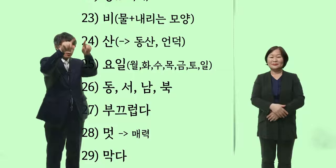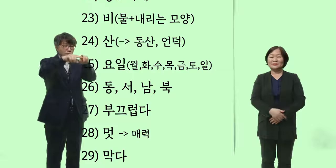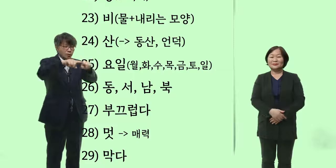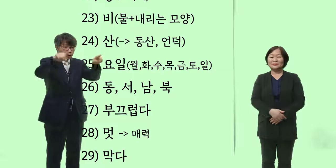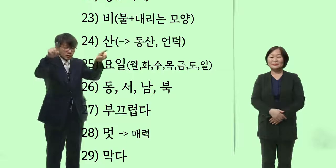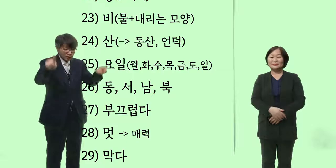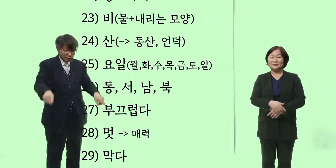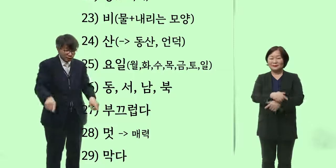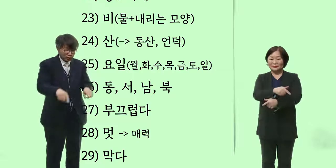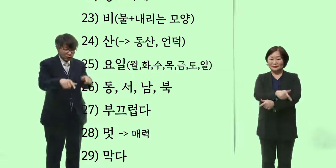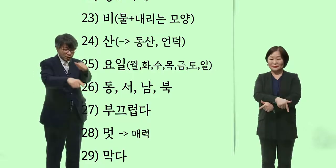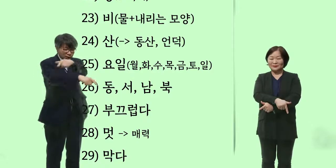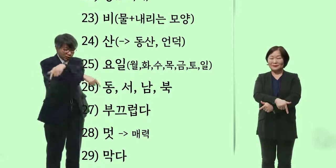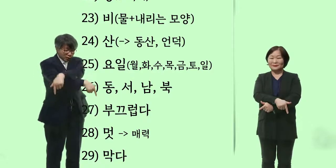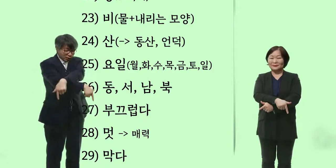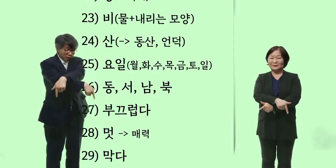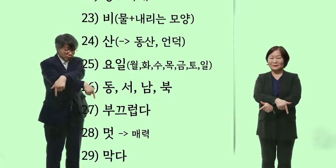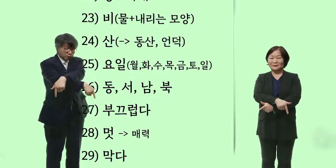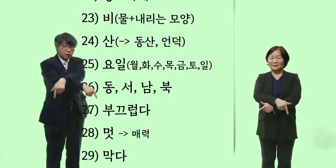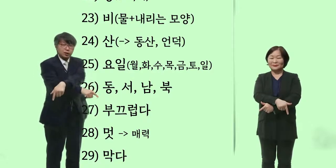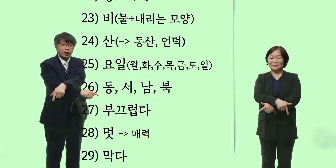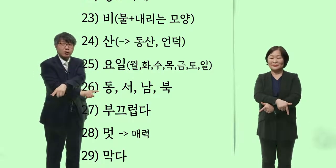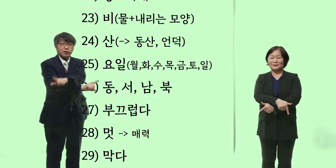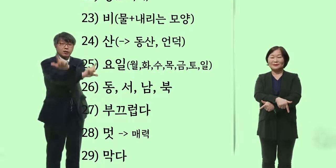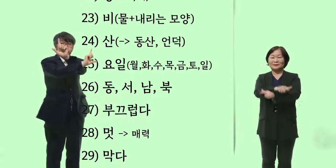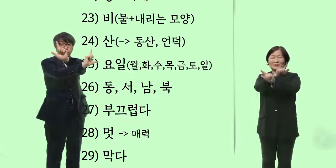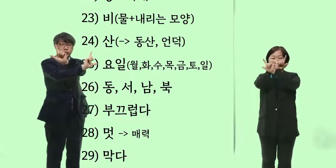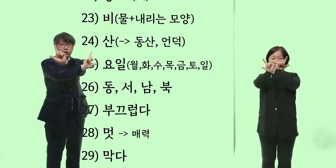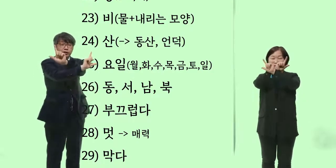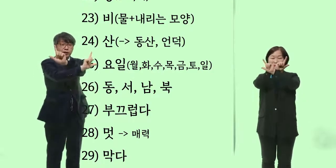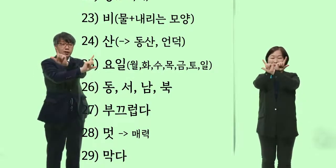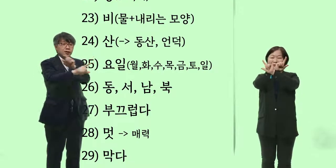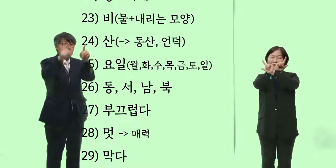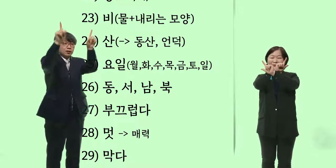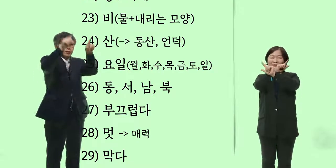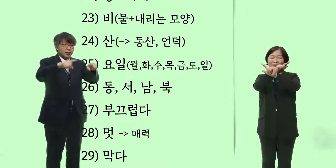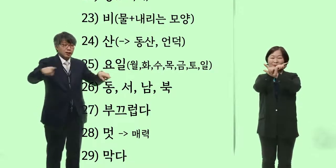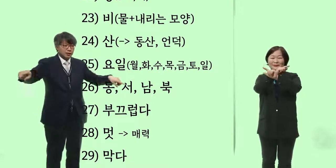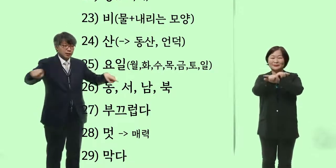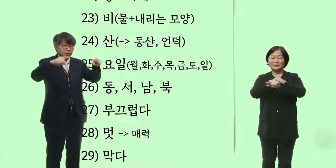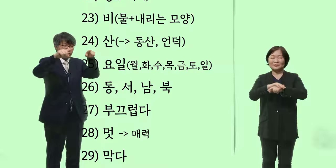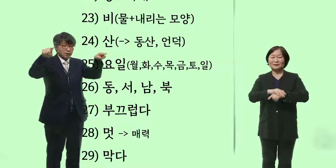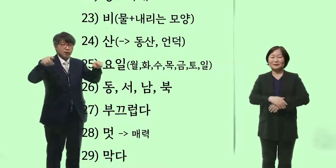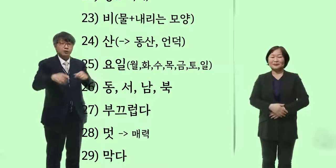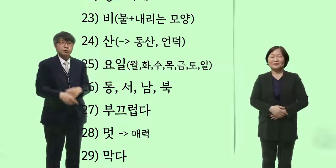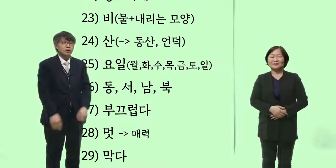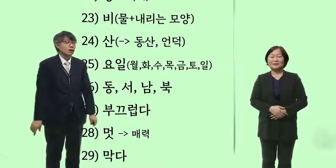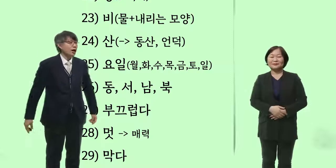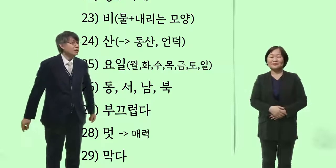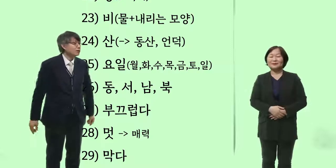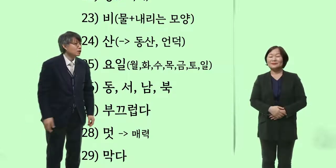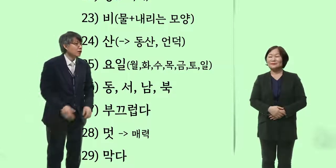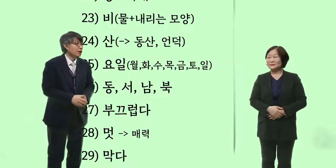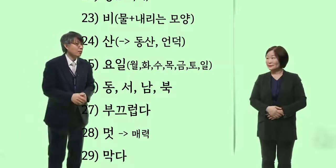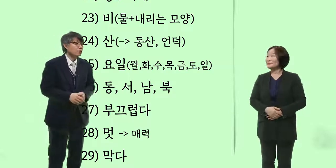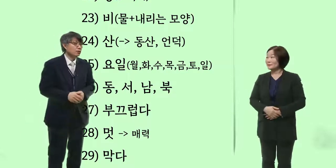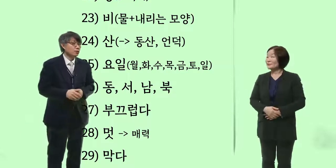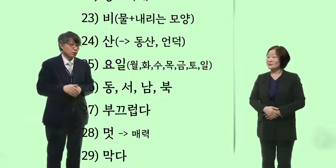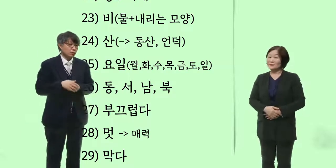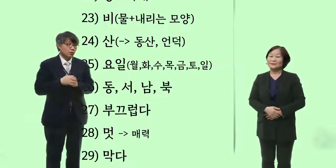보면 이렇게 씌워져 있잖아요. 이렇게 북은 어떻게 해요? 북 이렇게 돼 있잖아요. 이렇게 한자를 생각해 보면